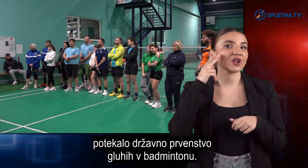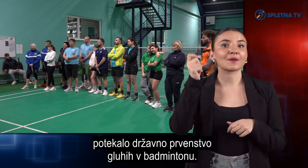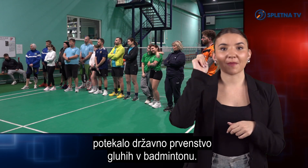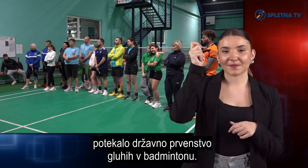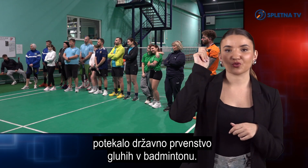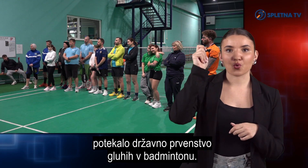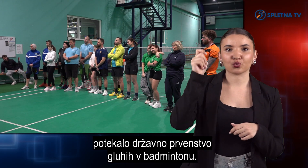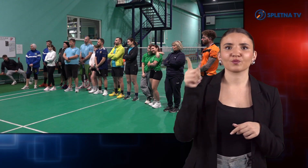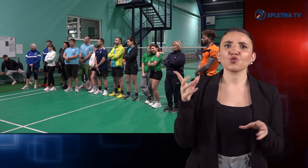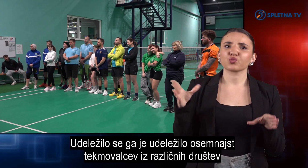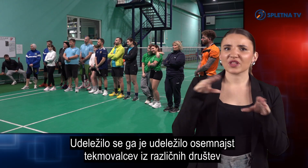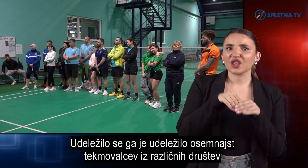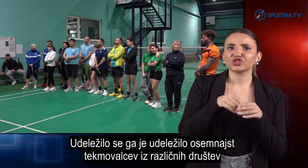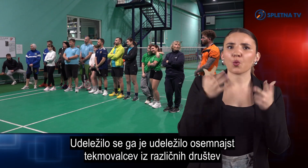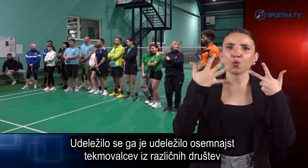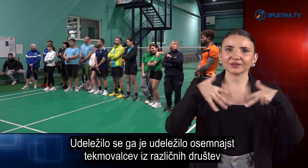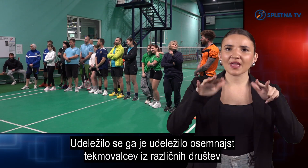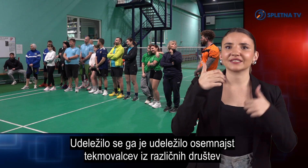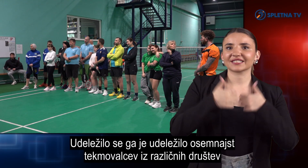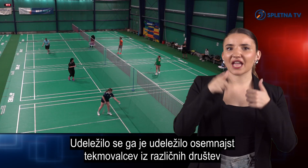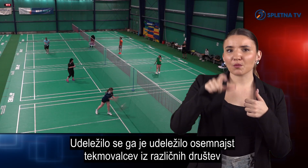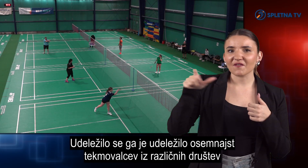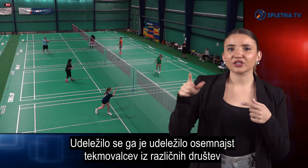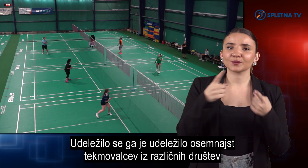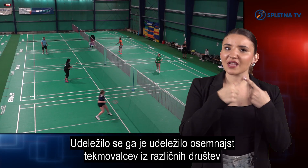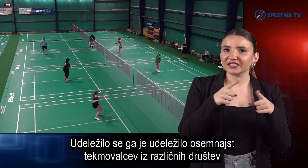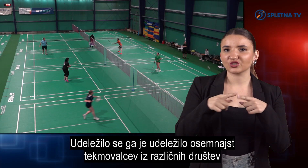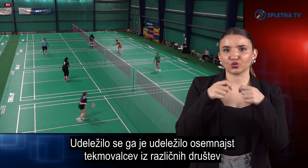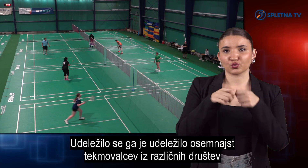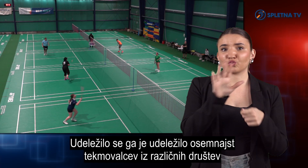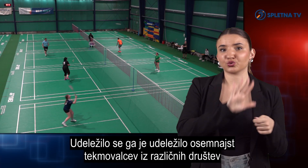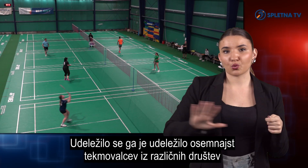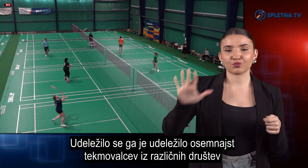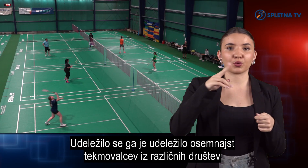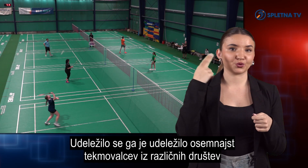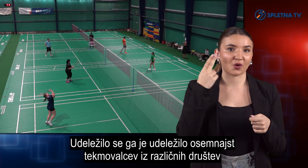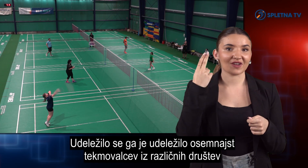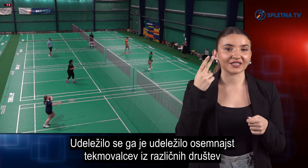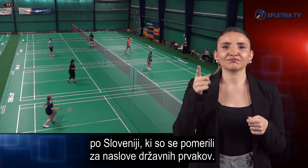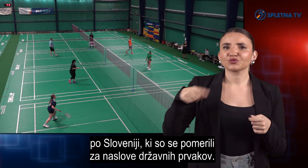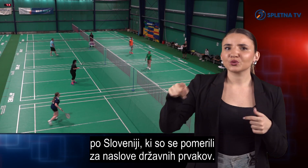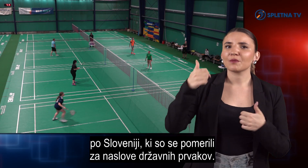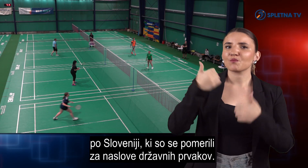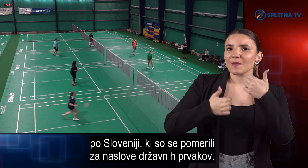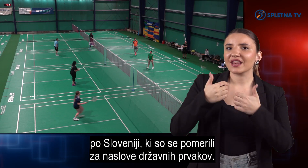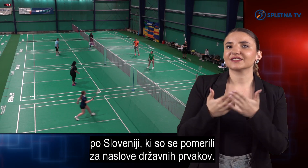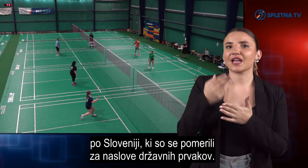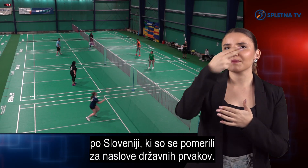badmintonu. Udeležilo se ga je 18 tekmovalcev iz različnih društev po Sloveniji, ki so se pomerili za